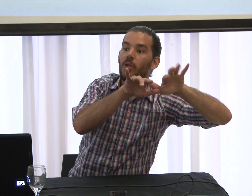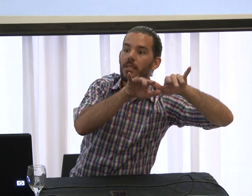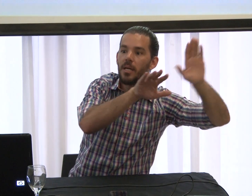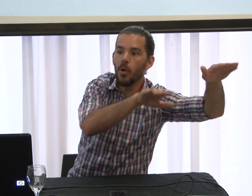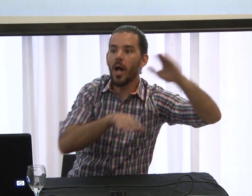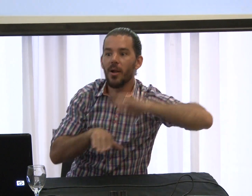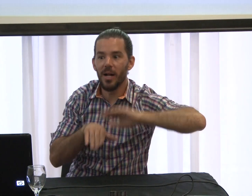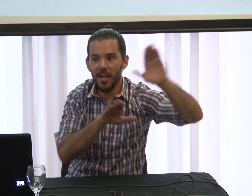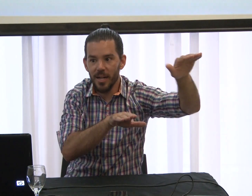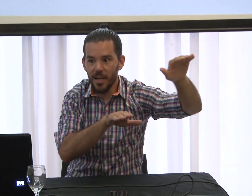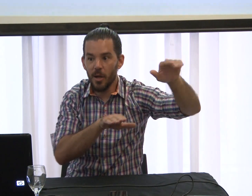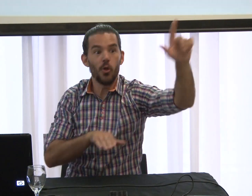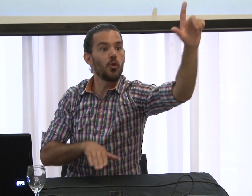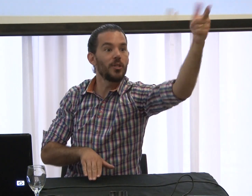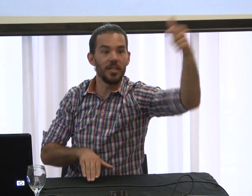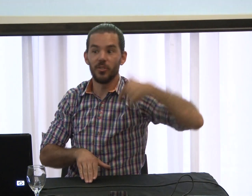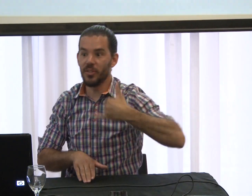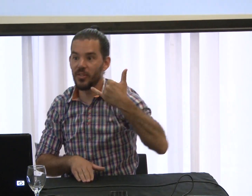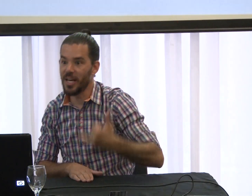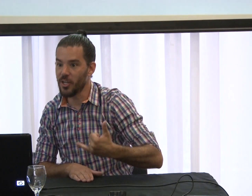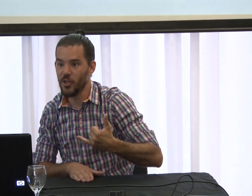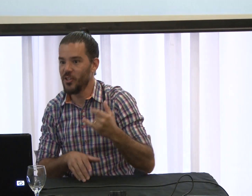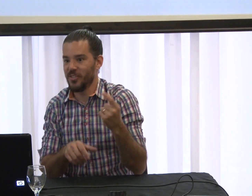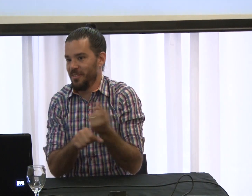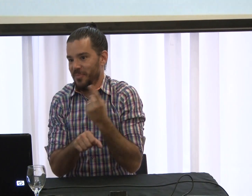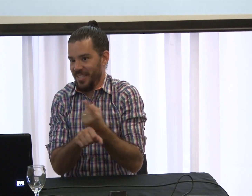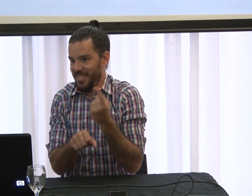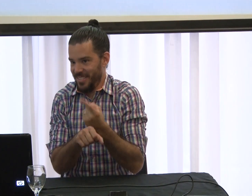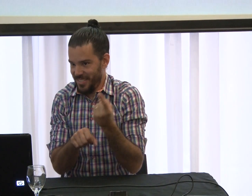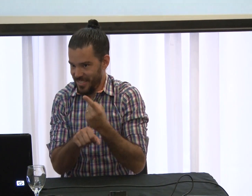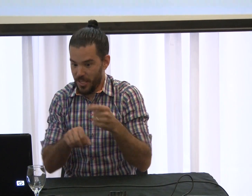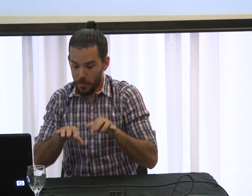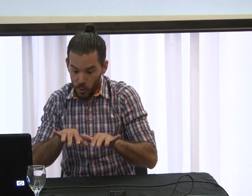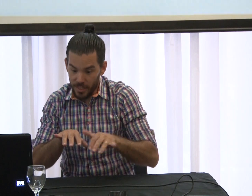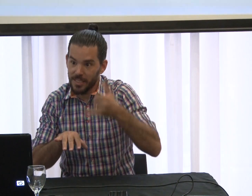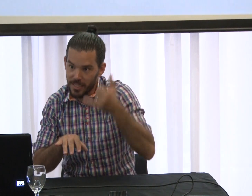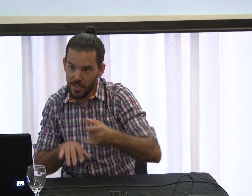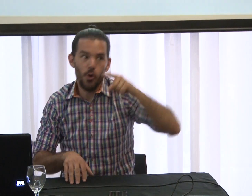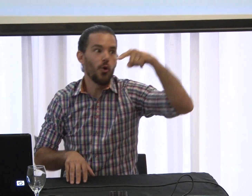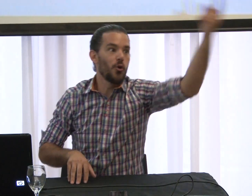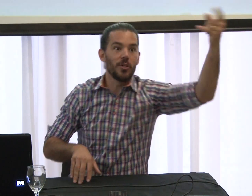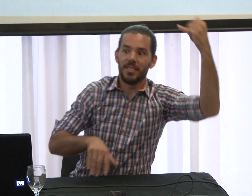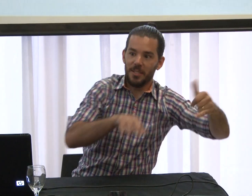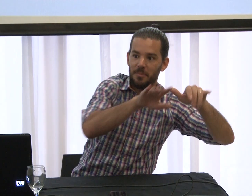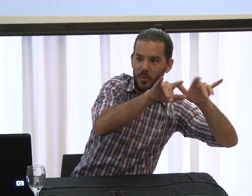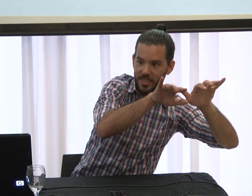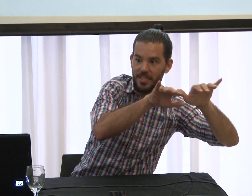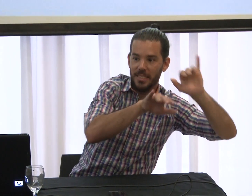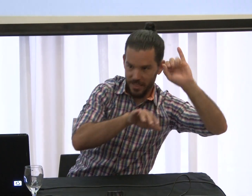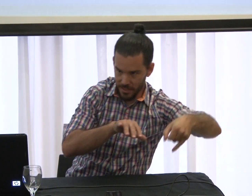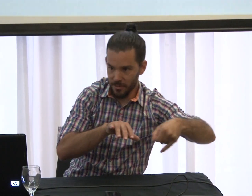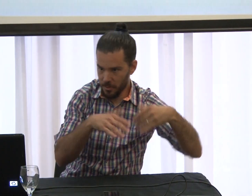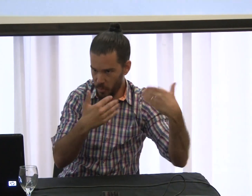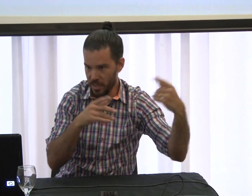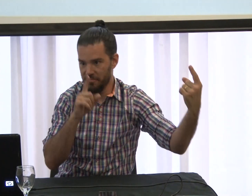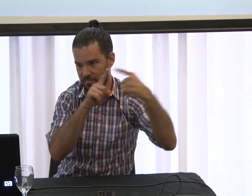otra persona, para poder comunicarse teníamos el mismo equipo. Si fuera que no lo tenía, no podíamos comunicarnos. Entonces, si teníamos el mismo